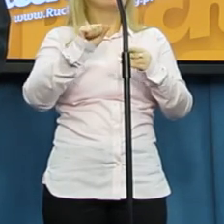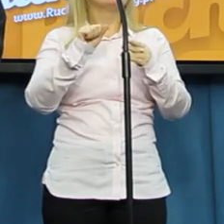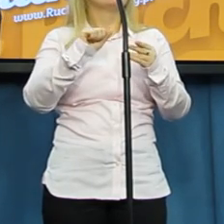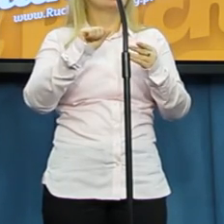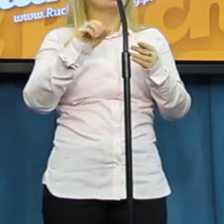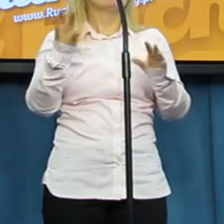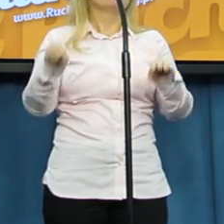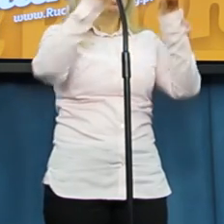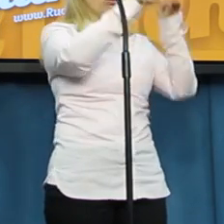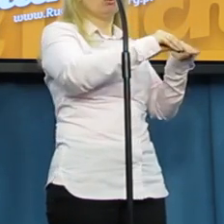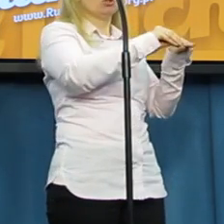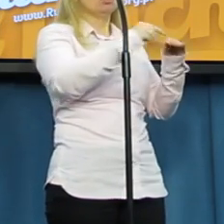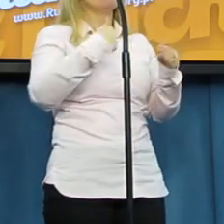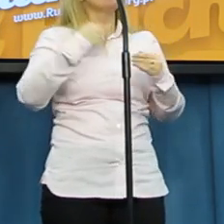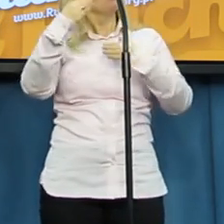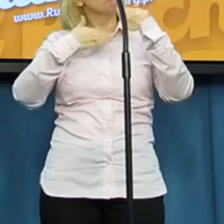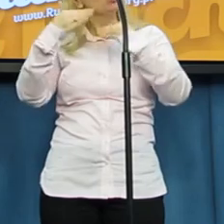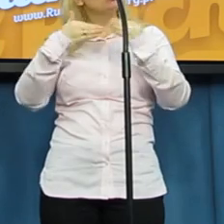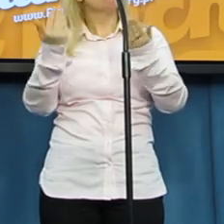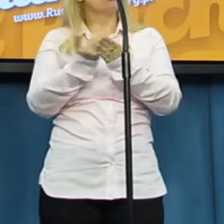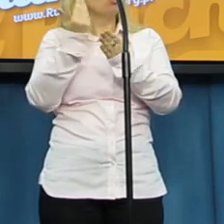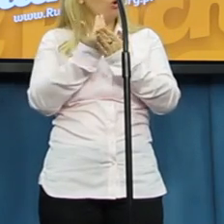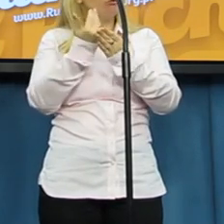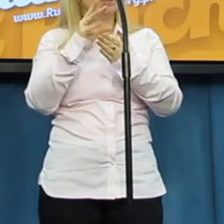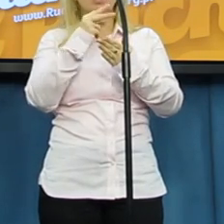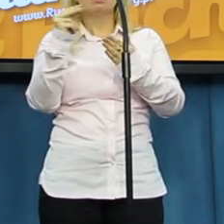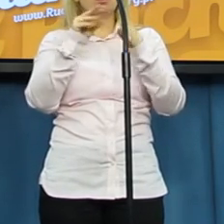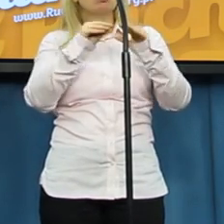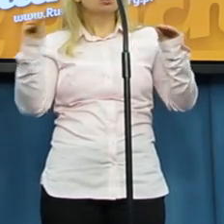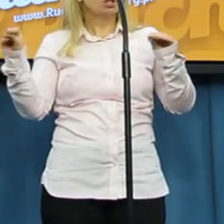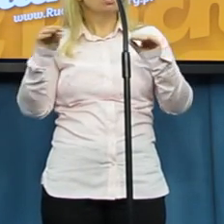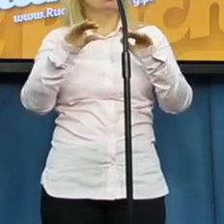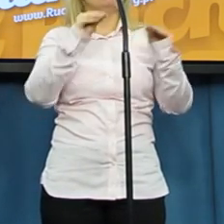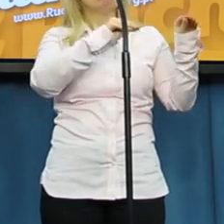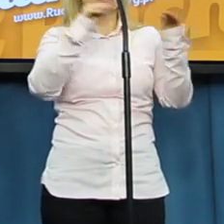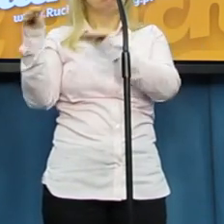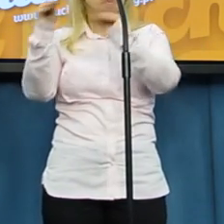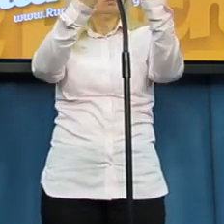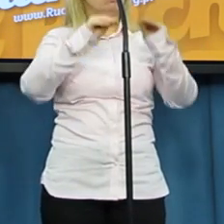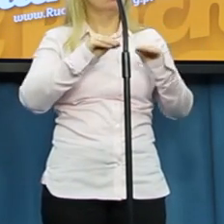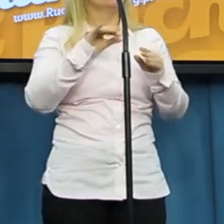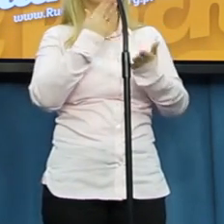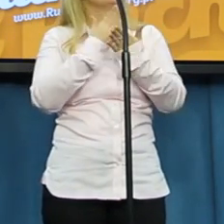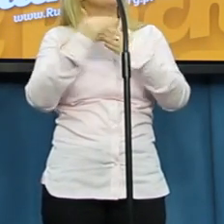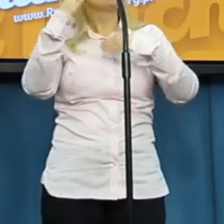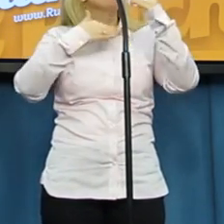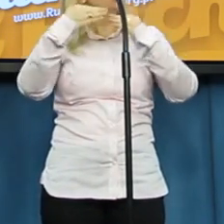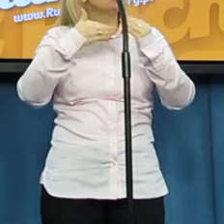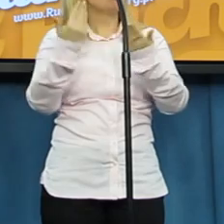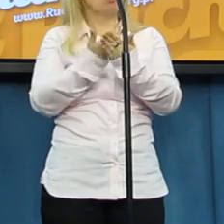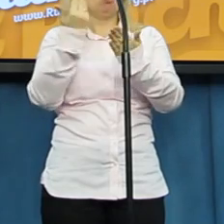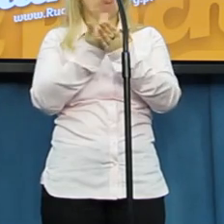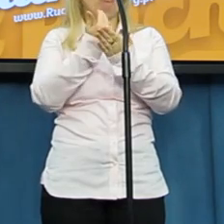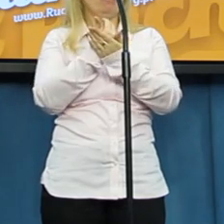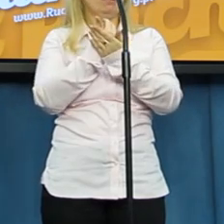Albo zaczynamy budowanie czegoś nowego, szerszego i poszerzamy bazę polityczną ruchu Palikota, i w ten sposób budujemy nadzieję właśnie, że